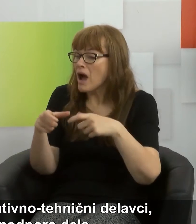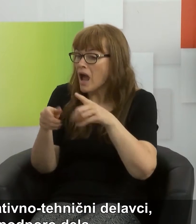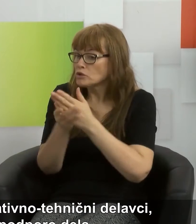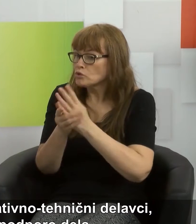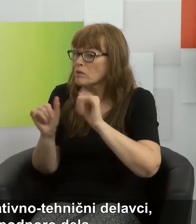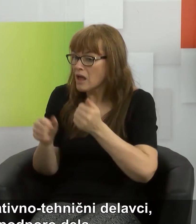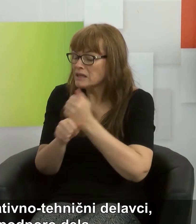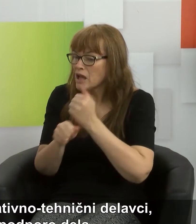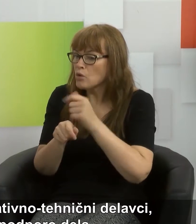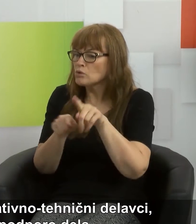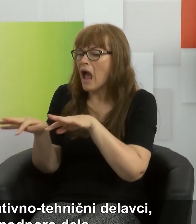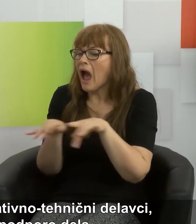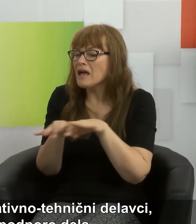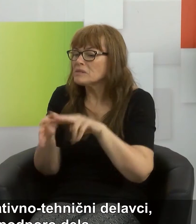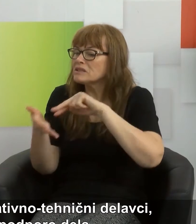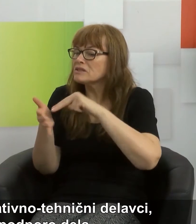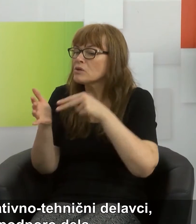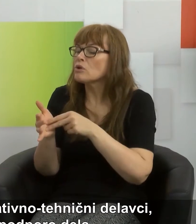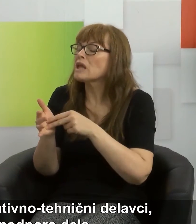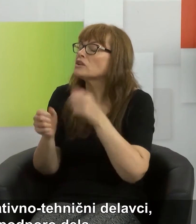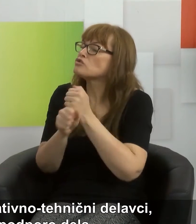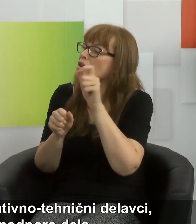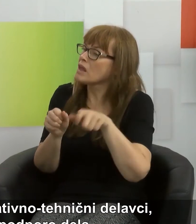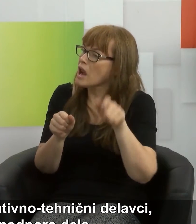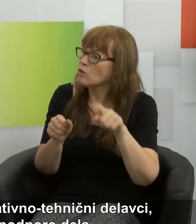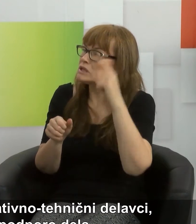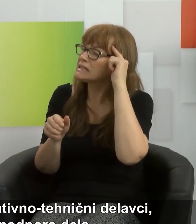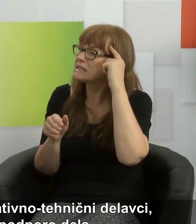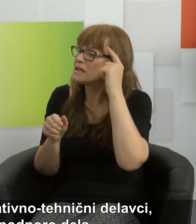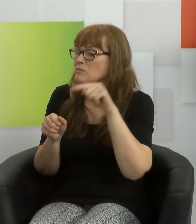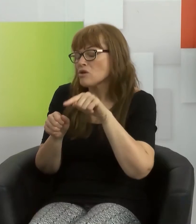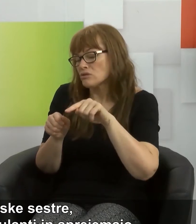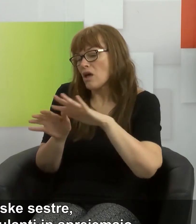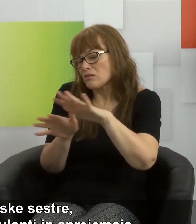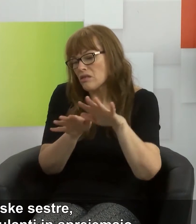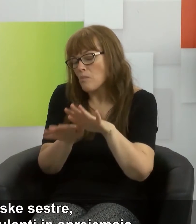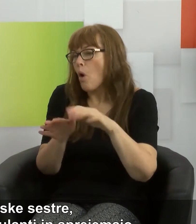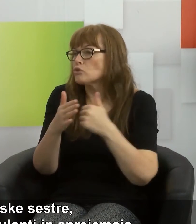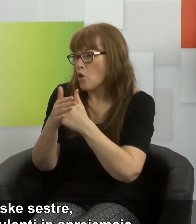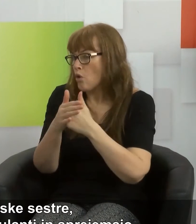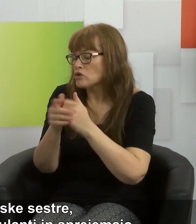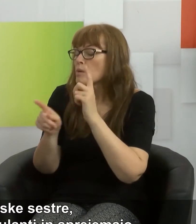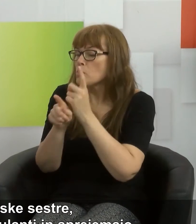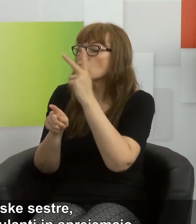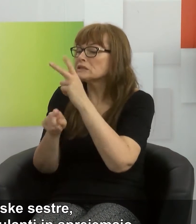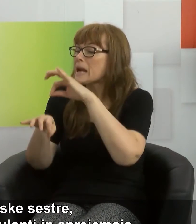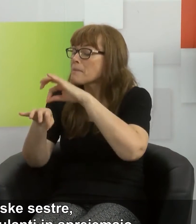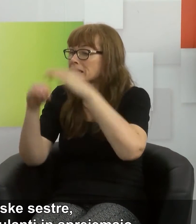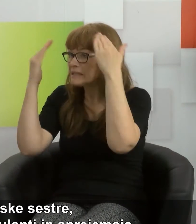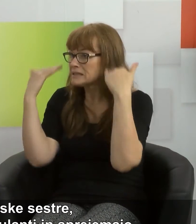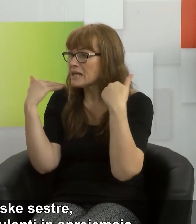še administrativno-tehnični delavci, ki skrbijo za to podporo dela, in 3 medicinske